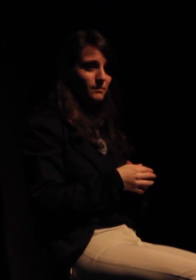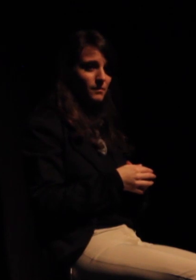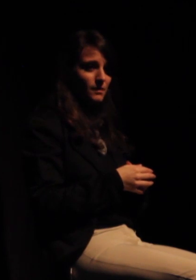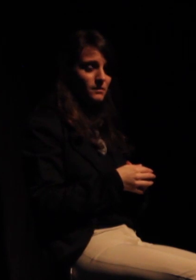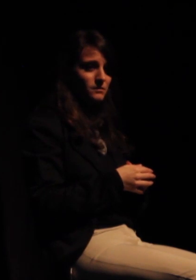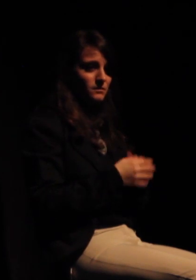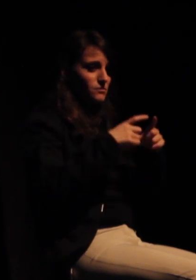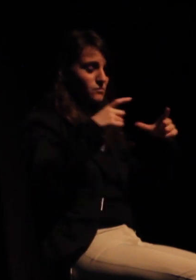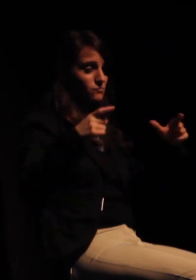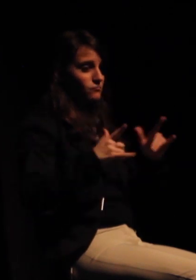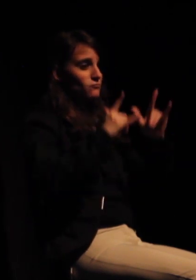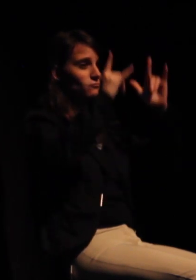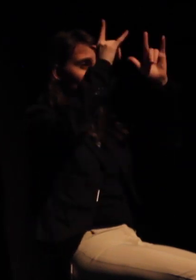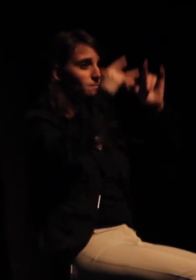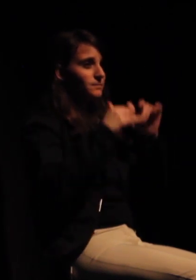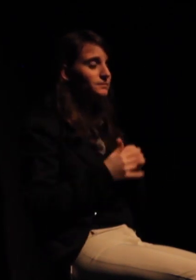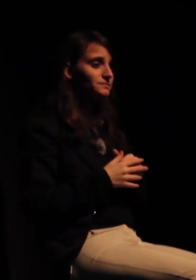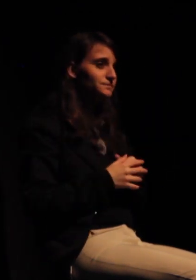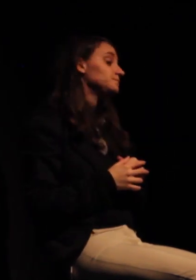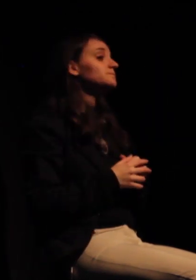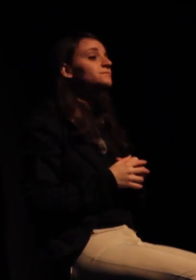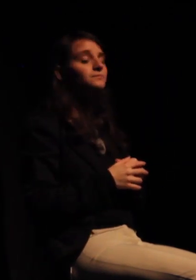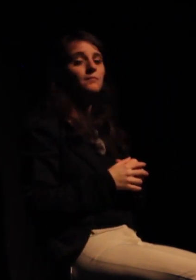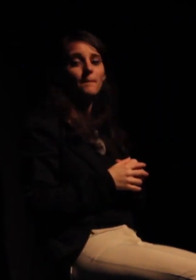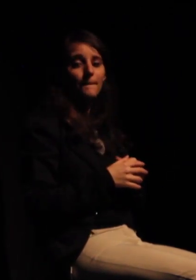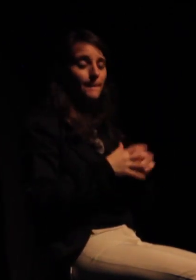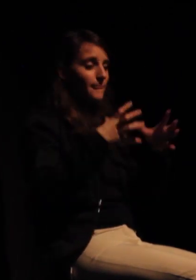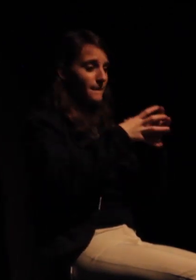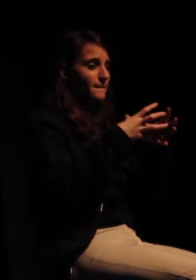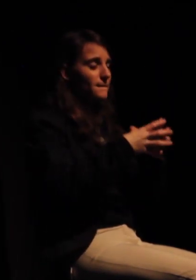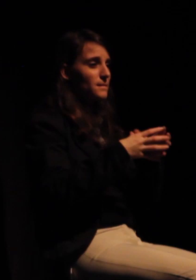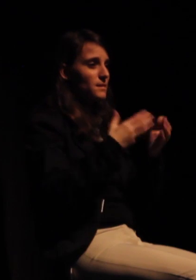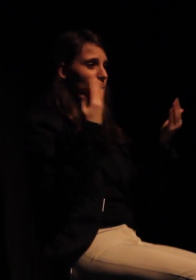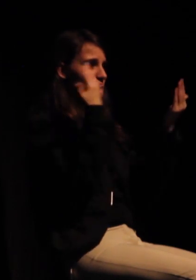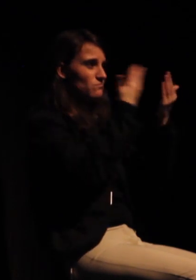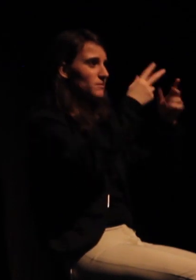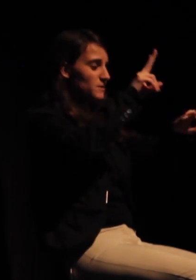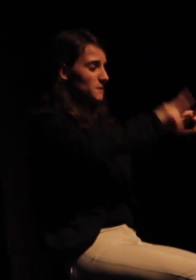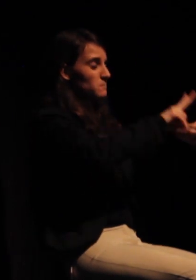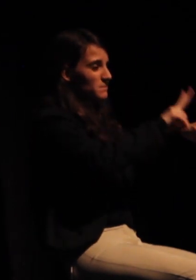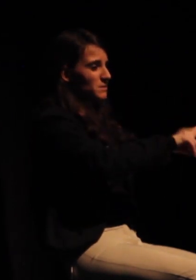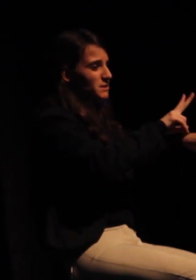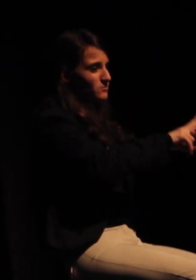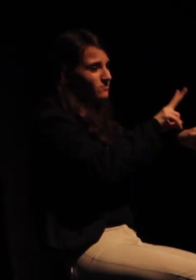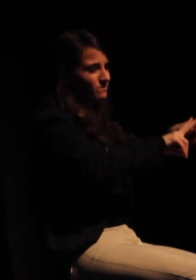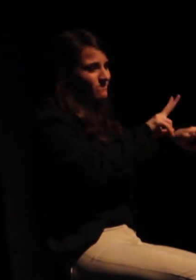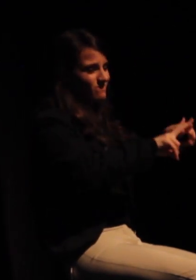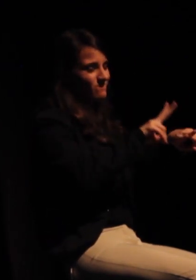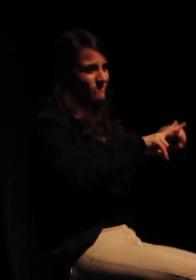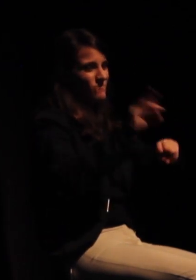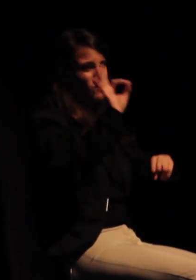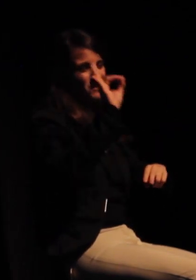os grandes condomínios, que são os bairros, que são as grades jaulas, nós vivemos dentro de jaula e tudo. O